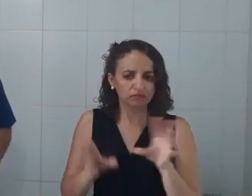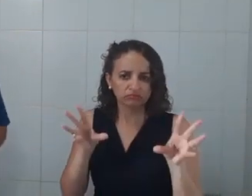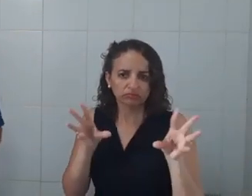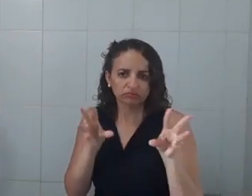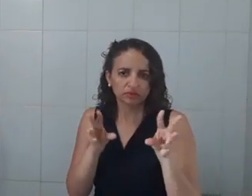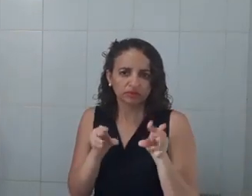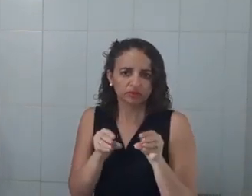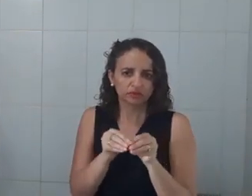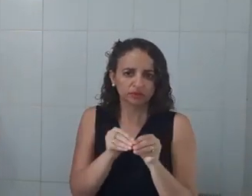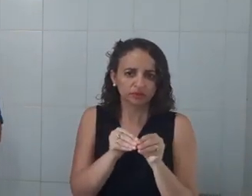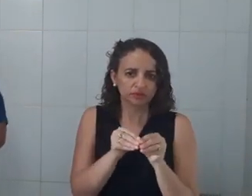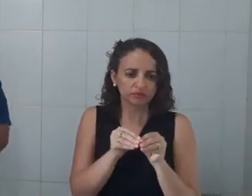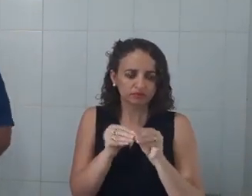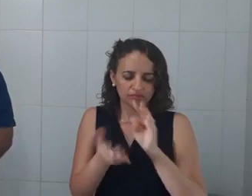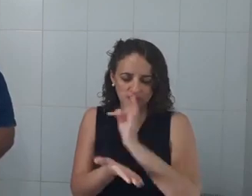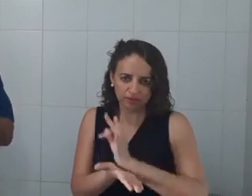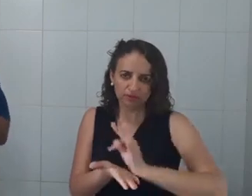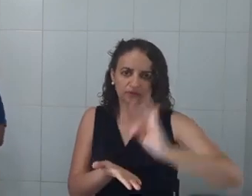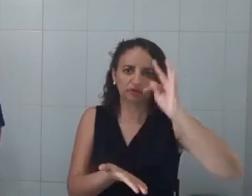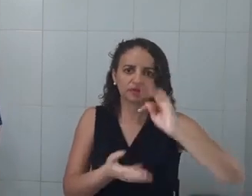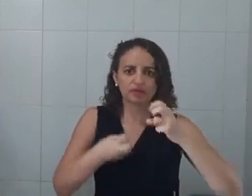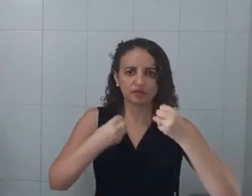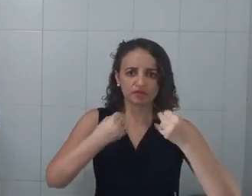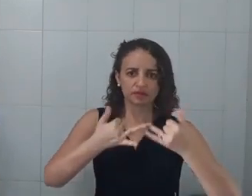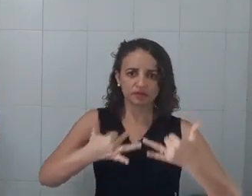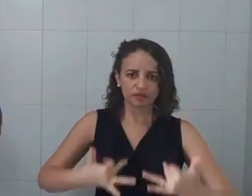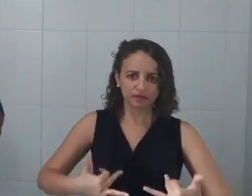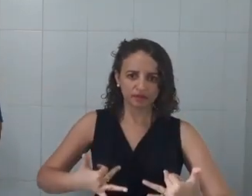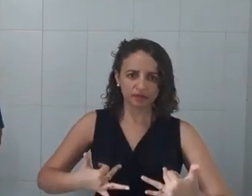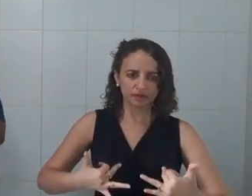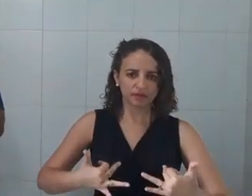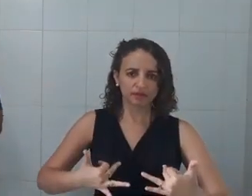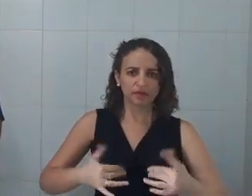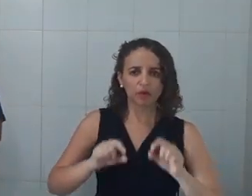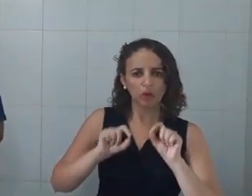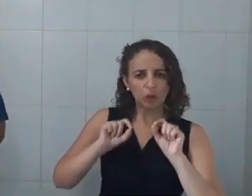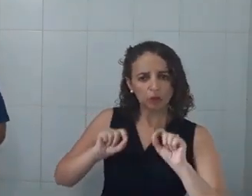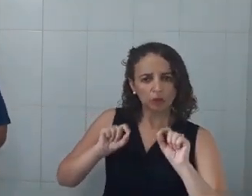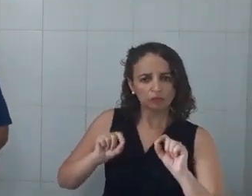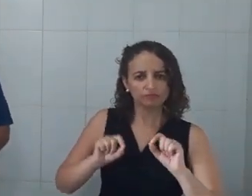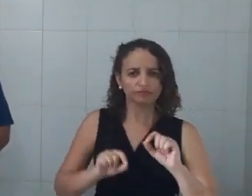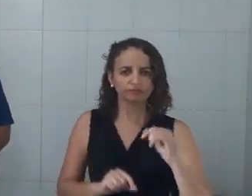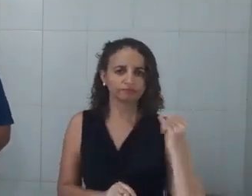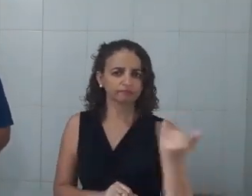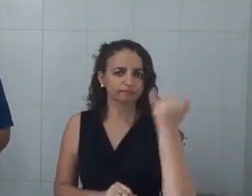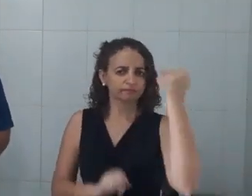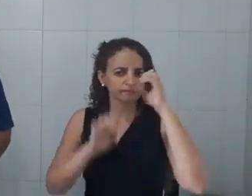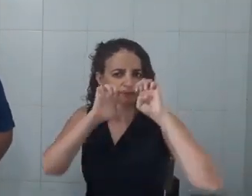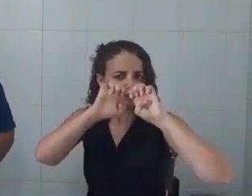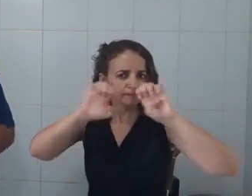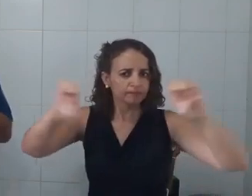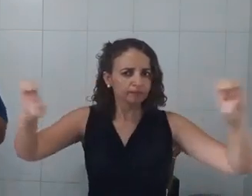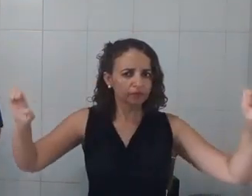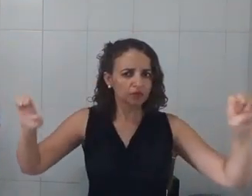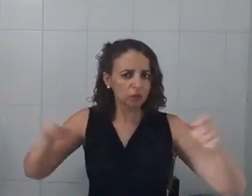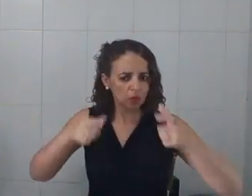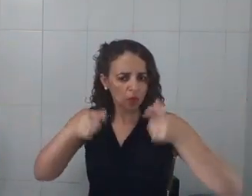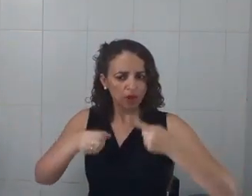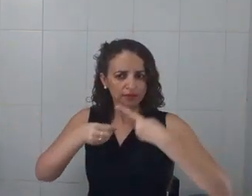aos Tessalonicenses. Ele vai colocando que o sucesso, ele vai colocando o sucesso do evangelho em Tessalônica e